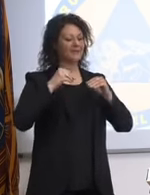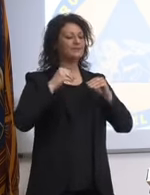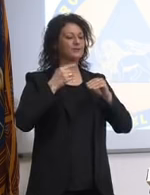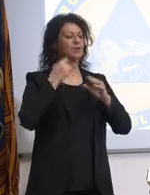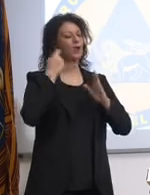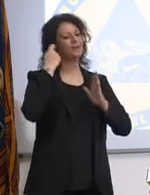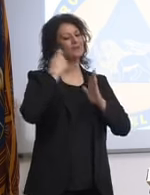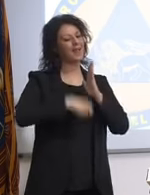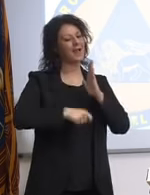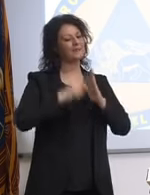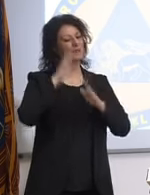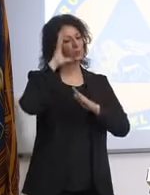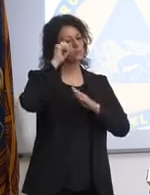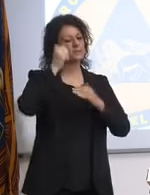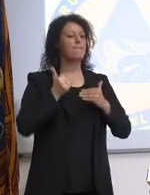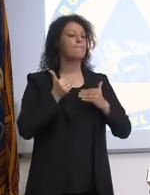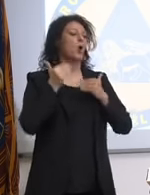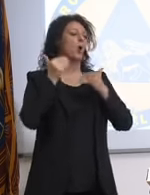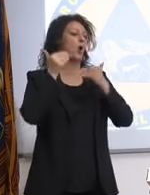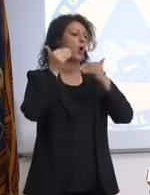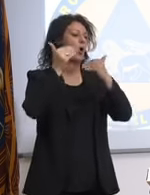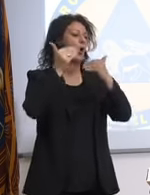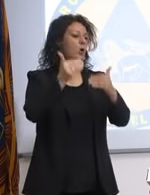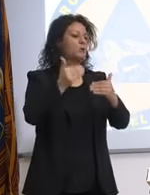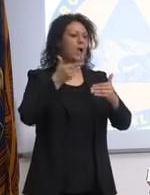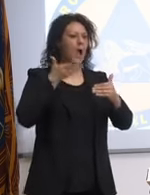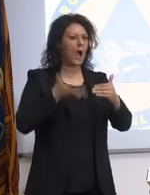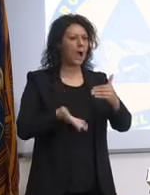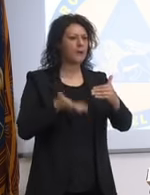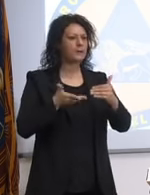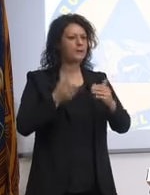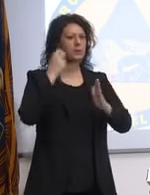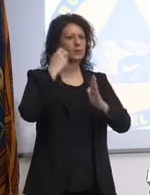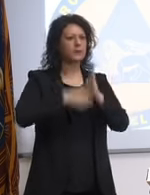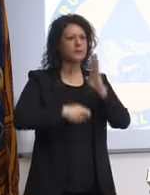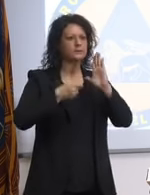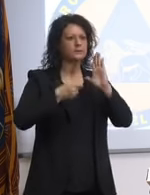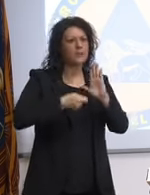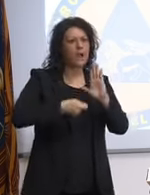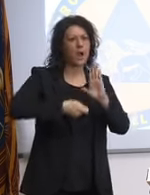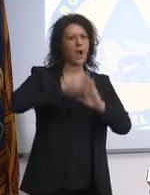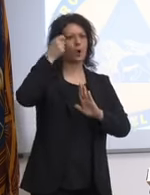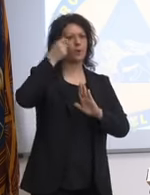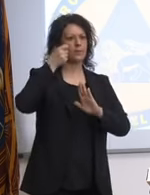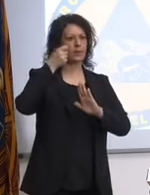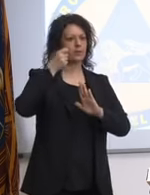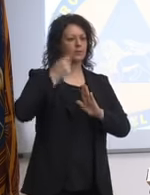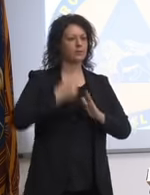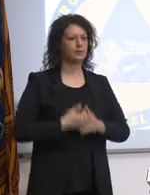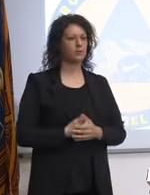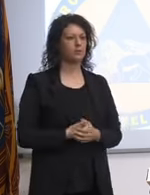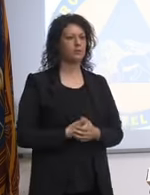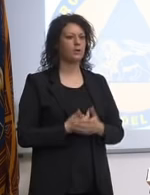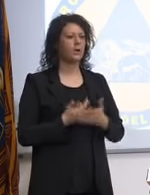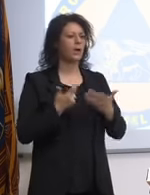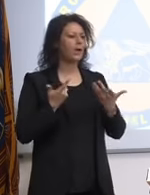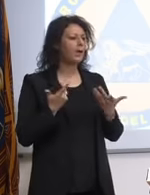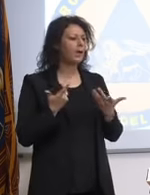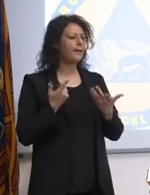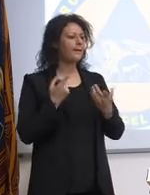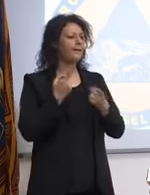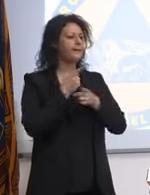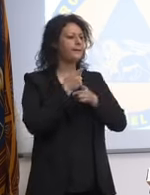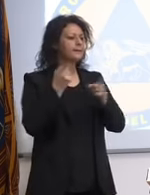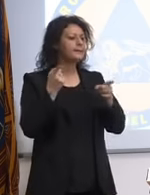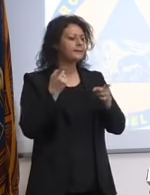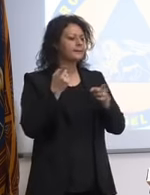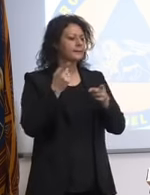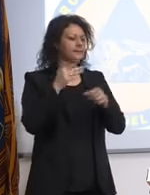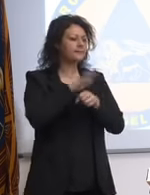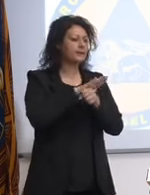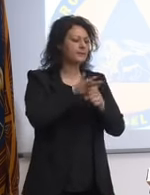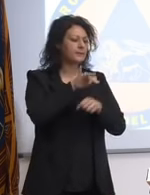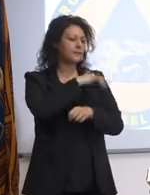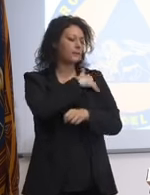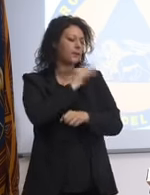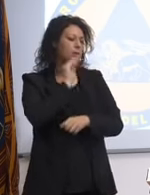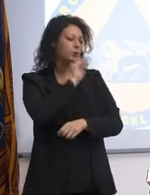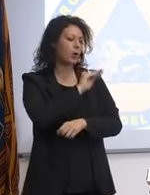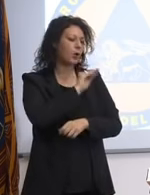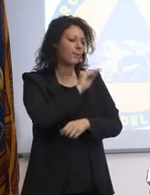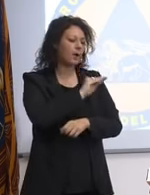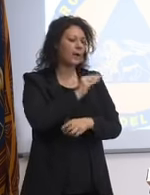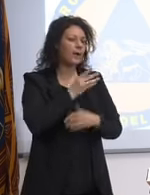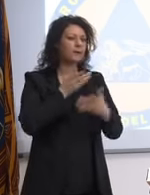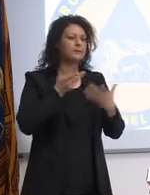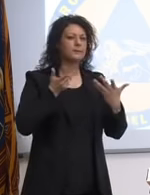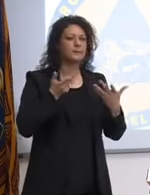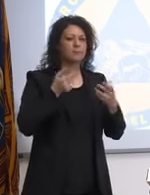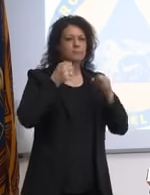trovano aumentata, in poche parole probabilmente ci sono più rette. Sì, e quindi chiedono un intervento, insomma,